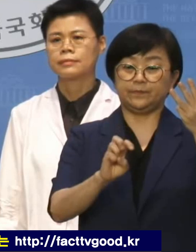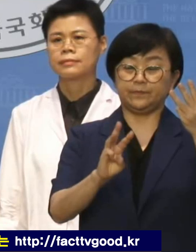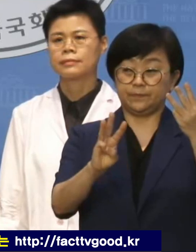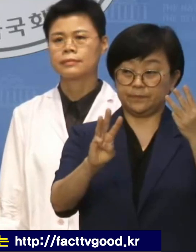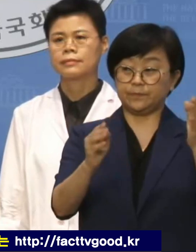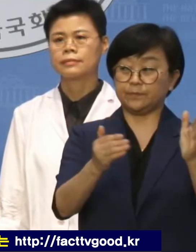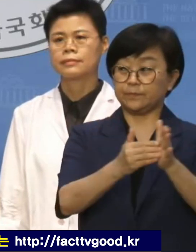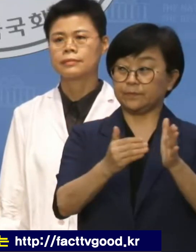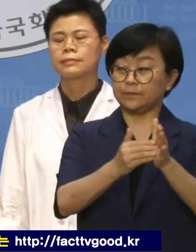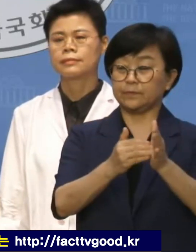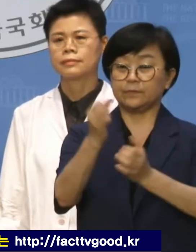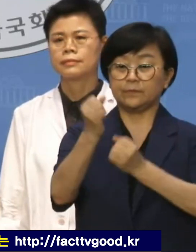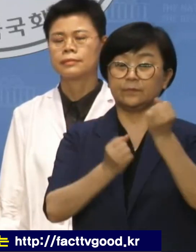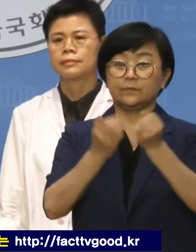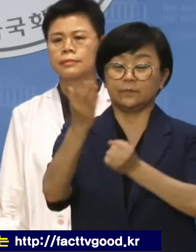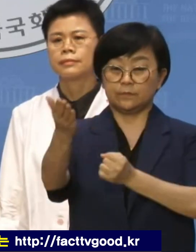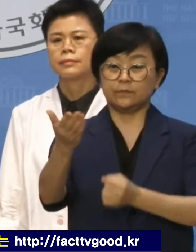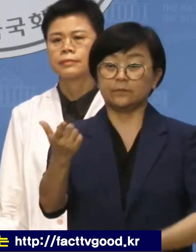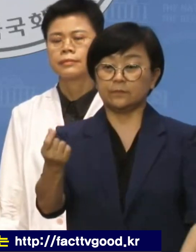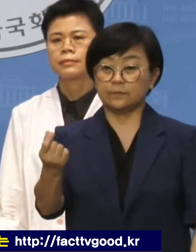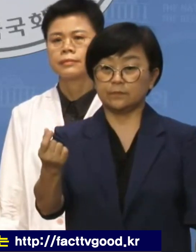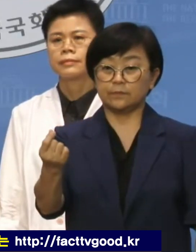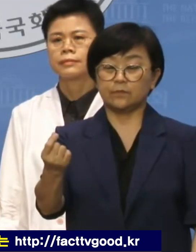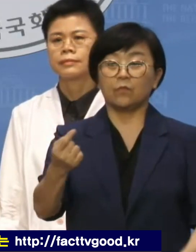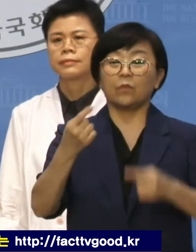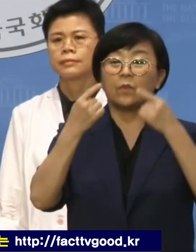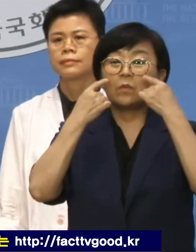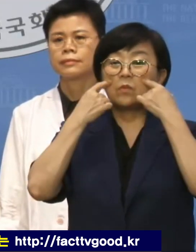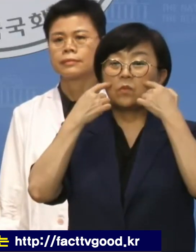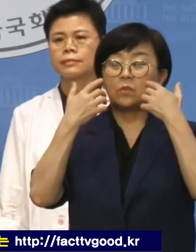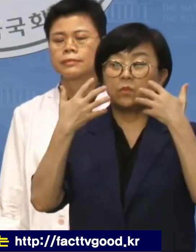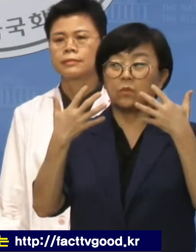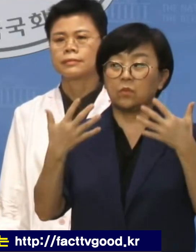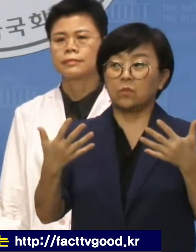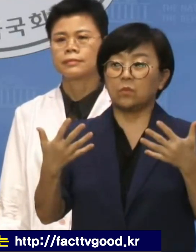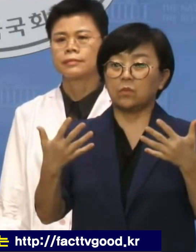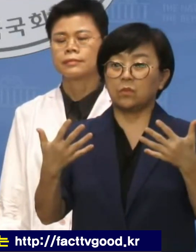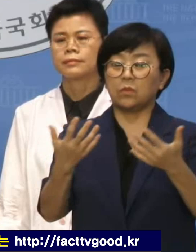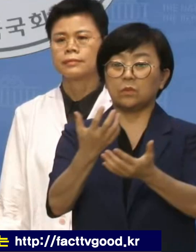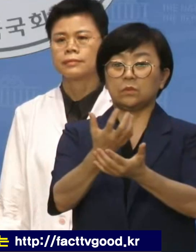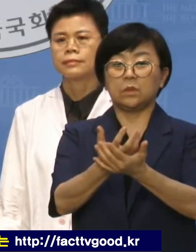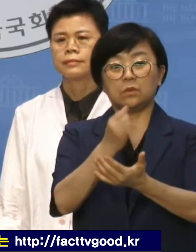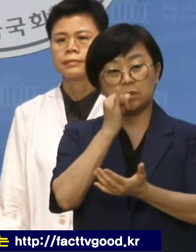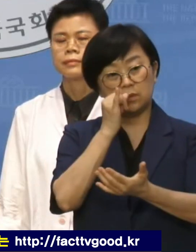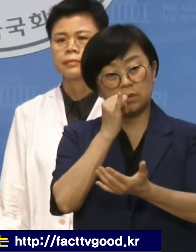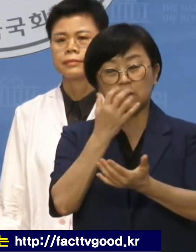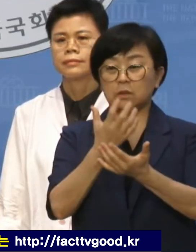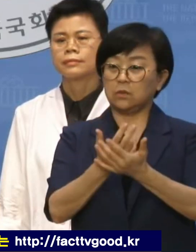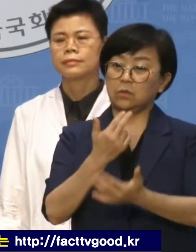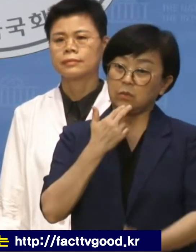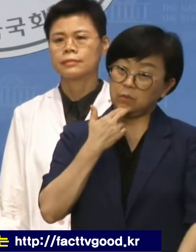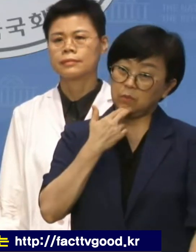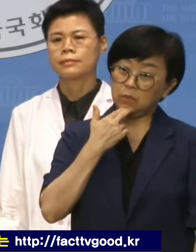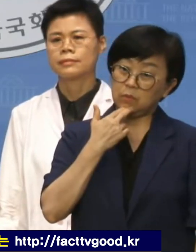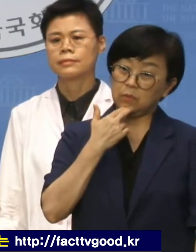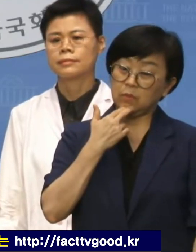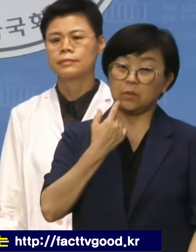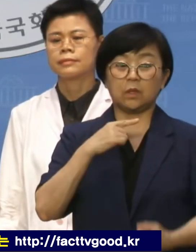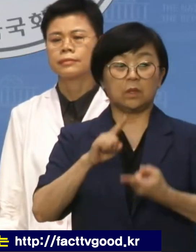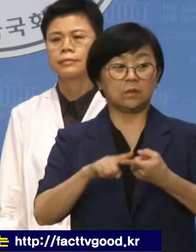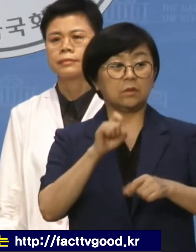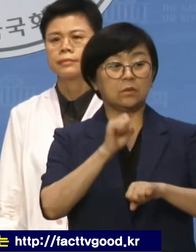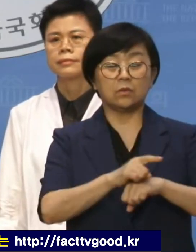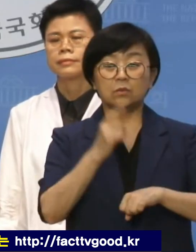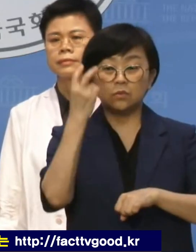23일까지였다고 말씀드렸는데 분명히 자료가 있어야 되는데 자료도 없고 그리고 타당성